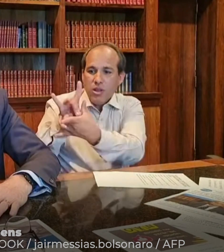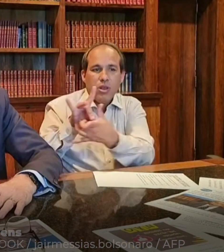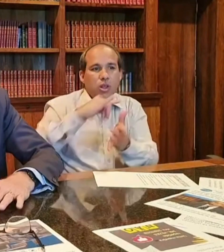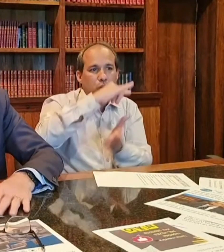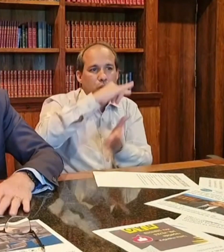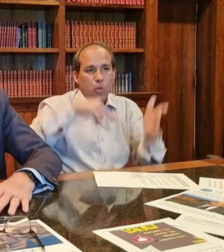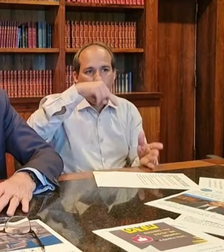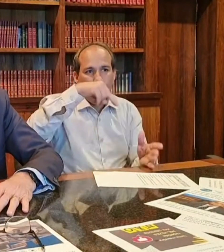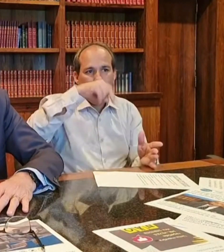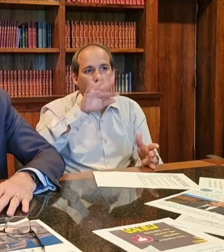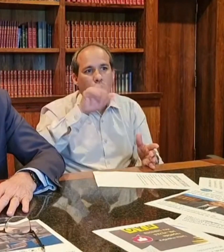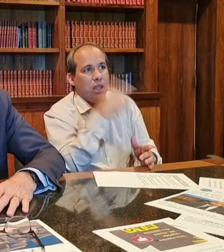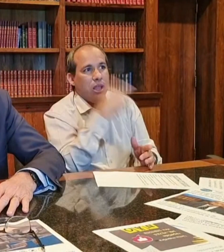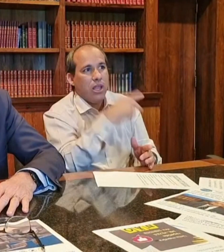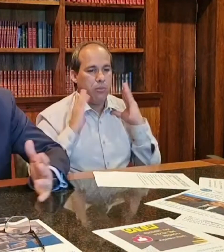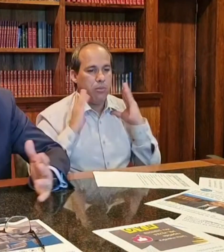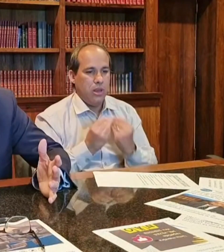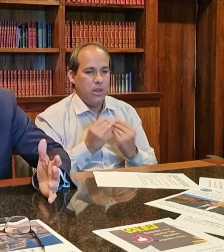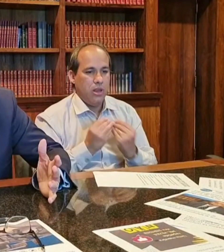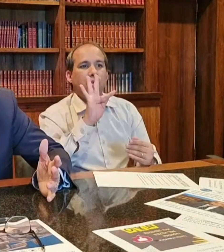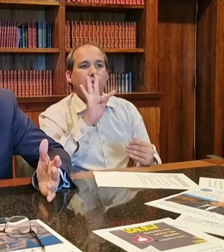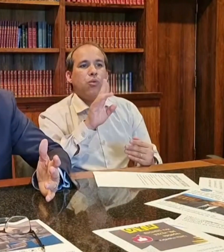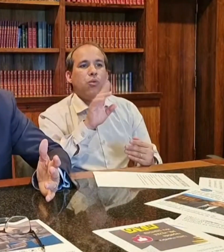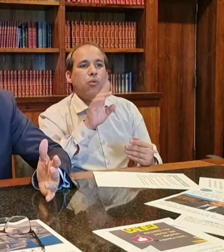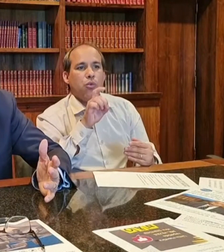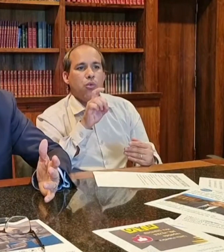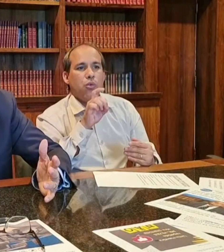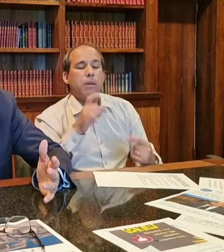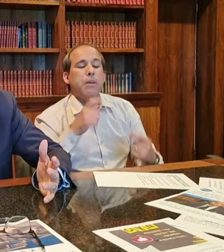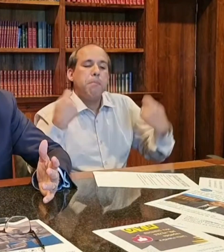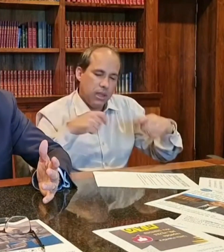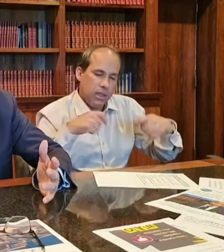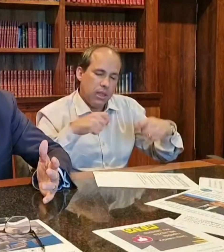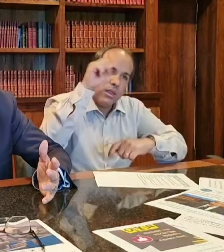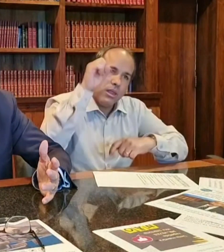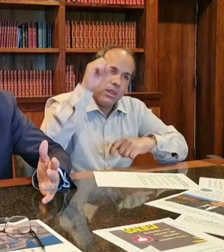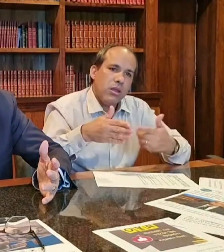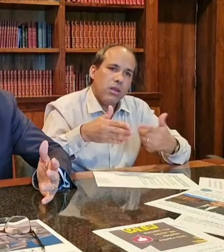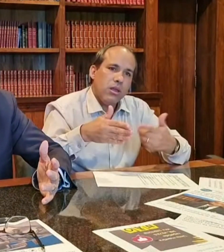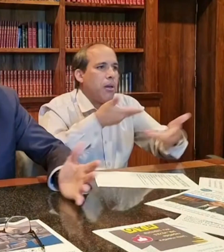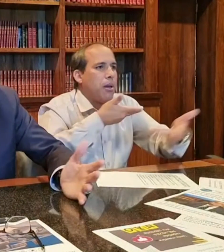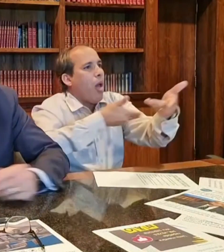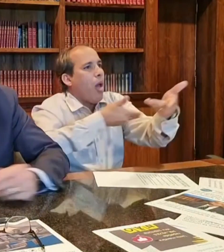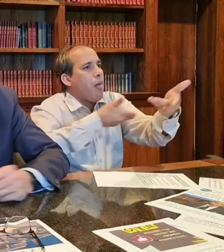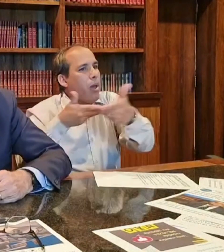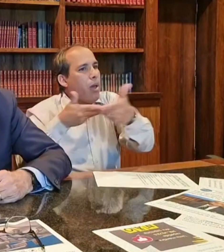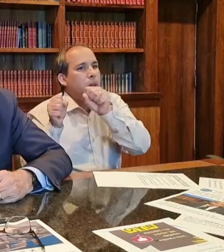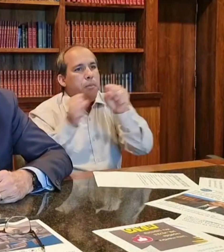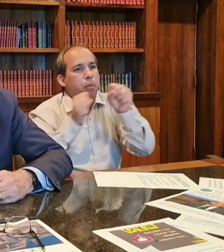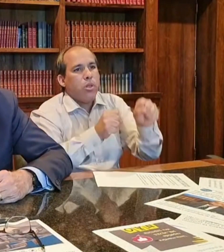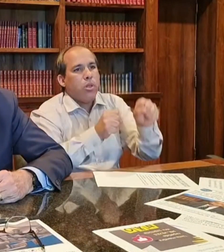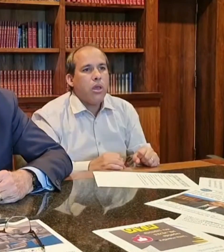realizada no domingo de um vídeo da última quinta-feira em que Bolsonaro compartilhava uma notícia falsa sobre a relação entre vacina contra a Covid e